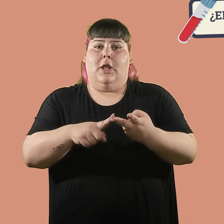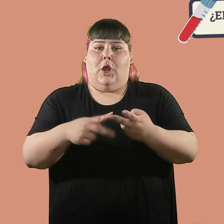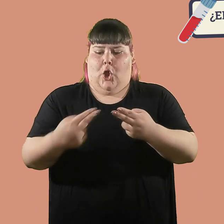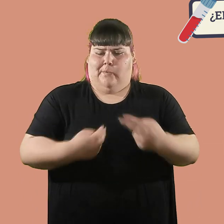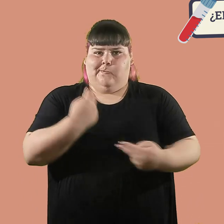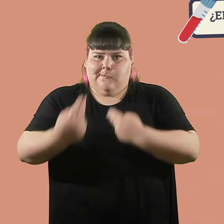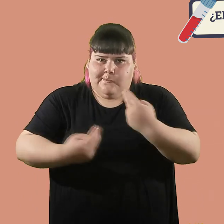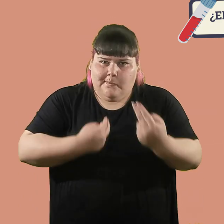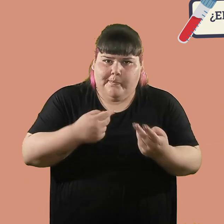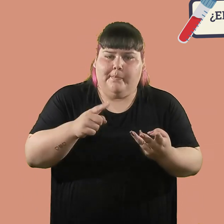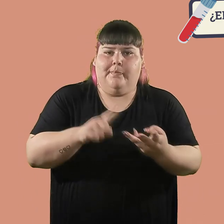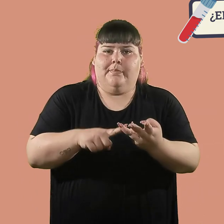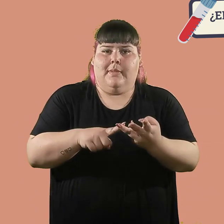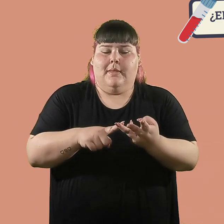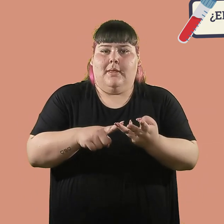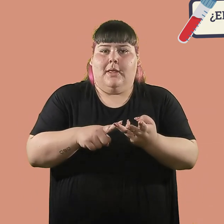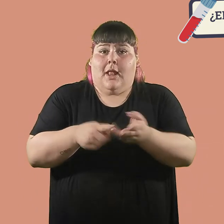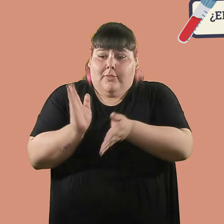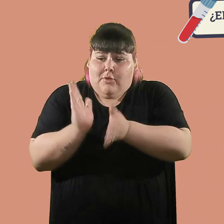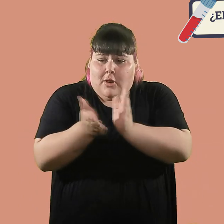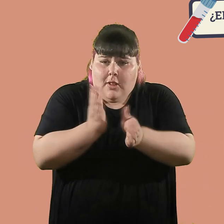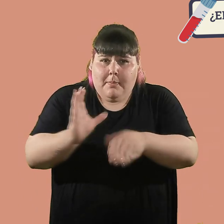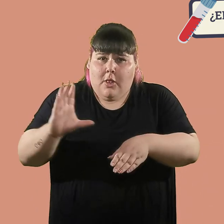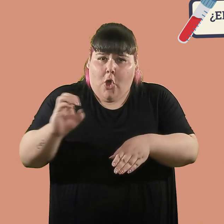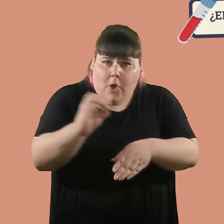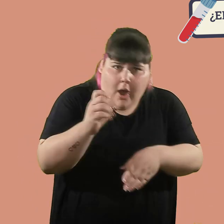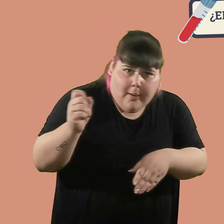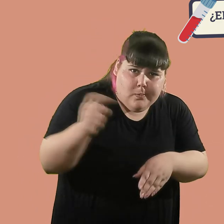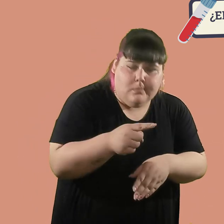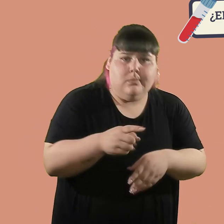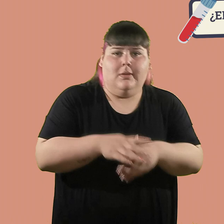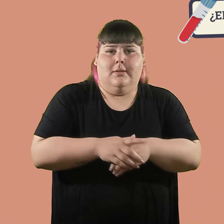operaciones, tratamientos oncológicos, accidentes.